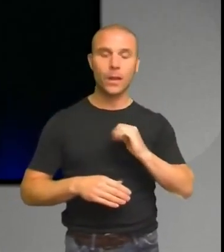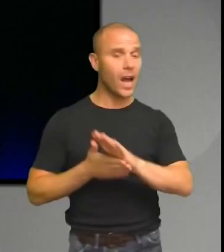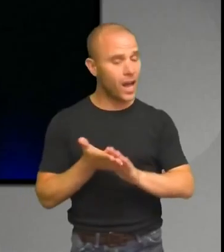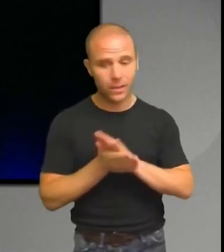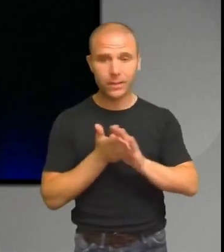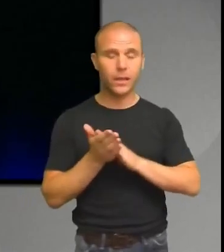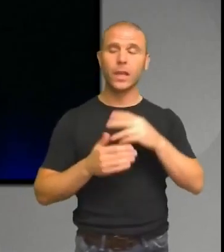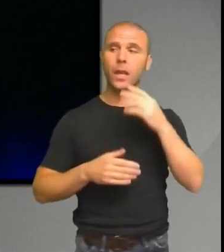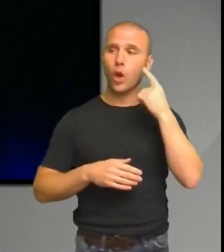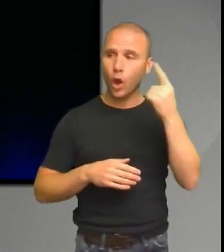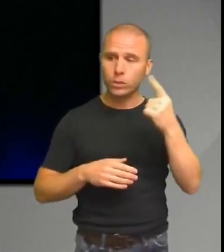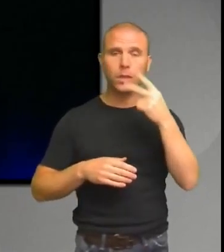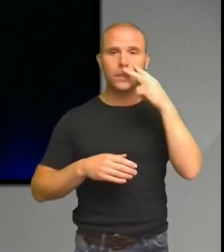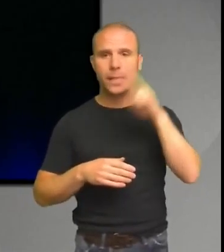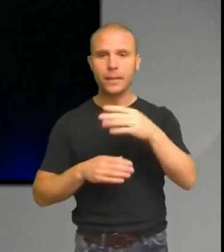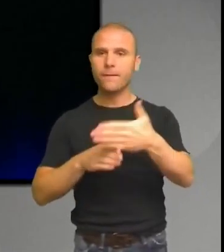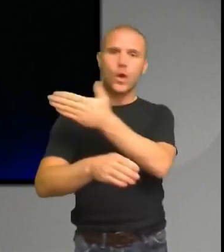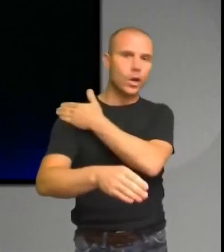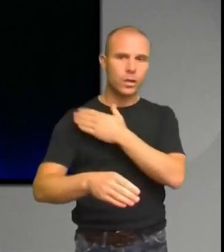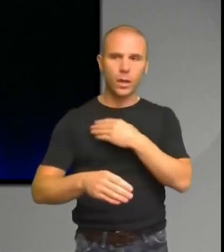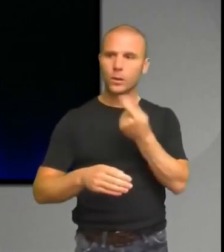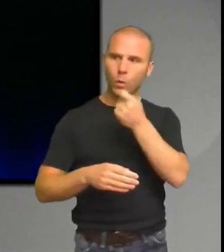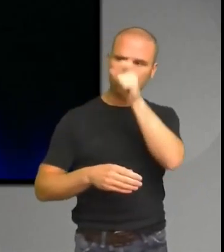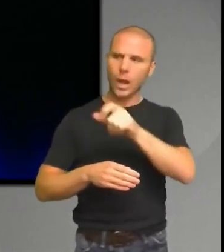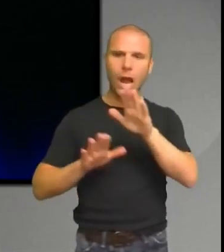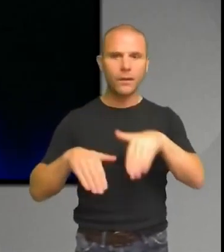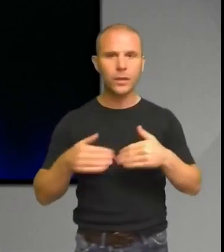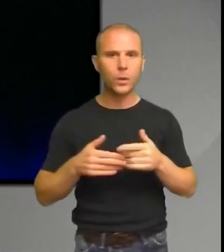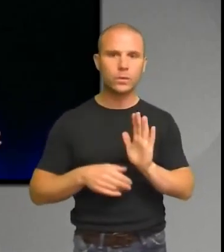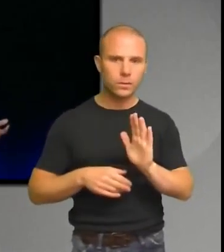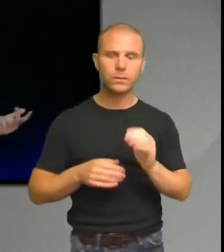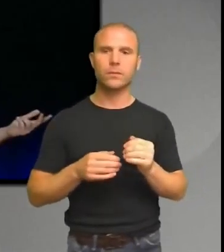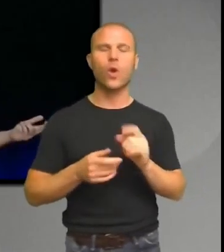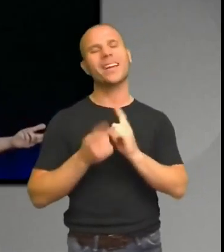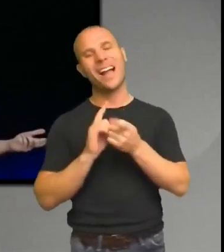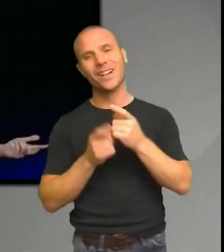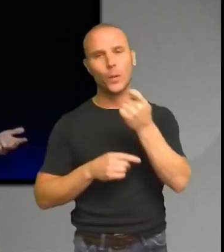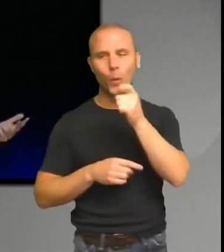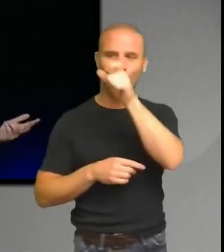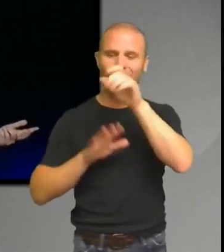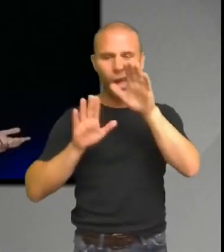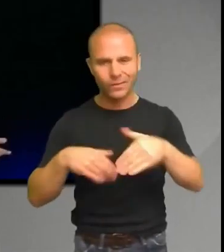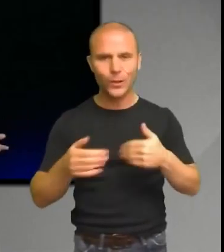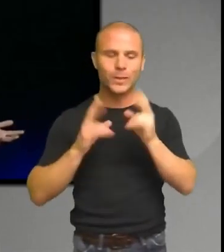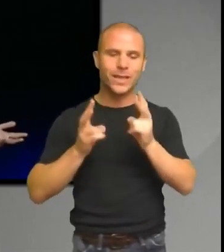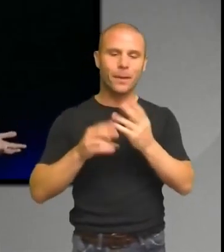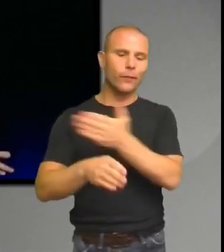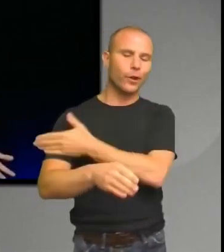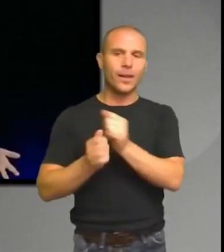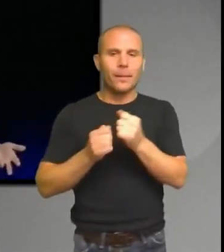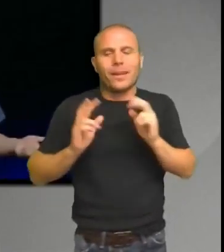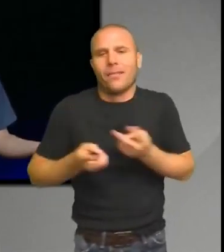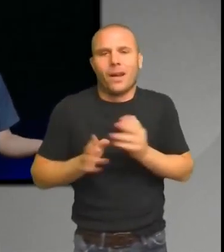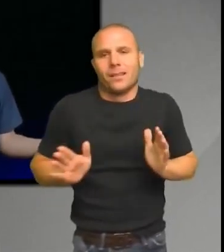någon göra något liknande. Så att det finns säkert någon stackare där ute som har gjort samma sak. Men ändå,